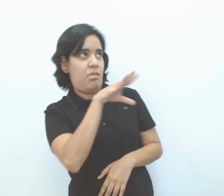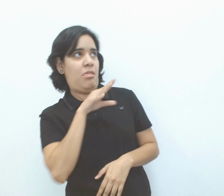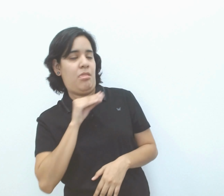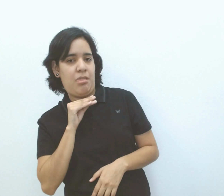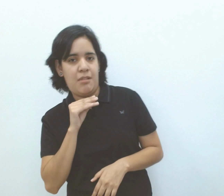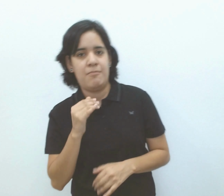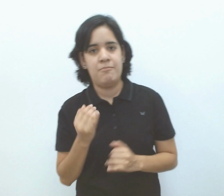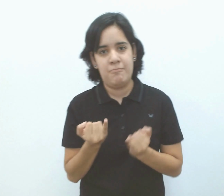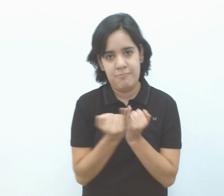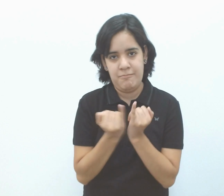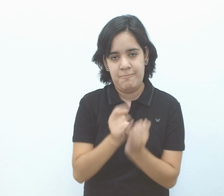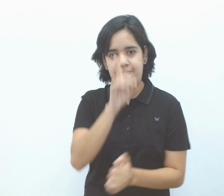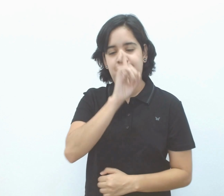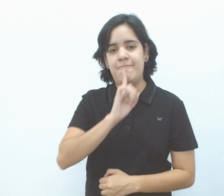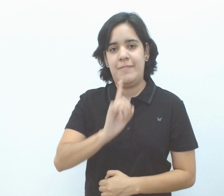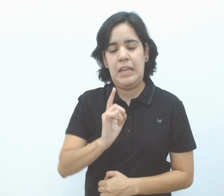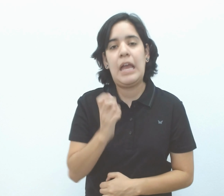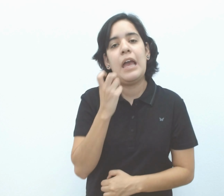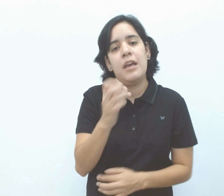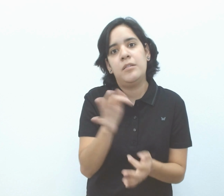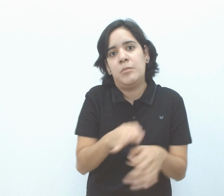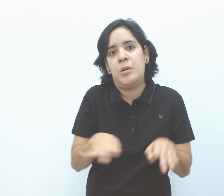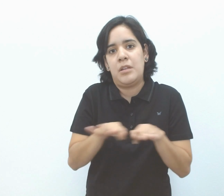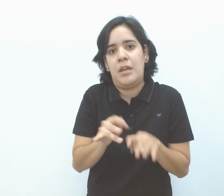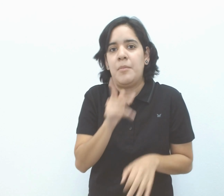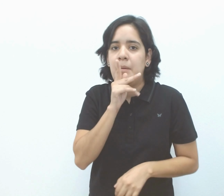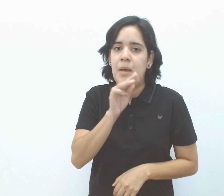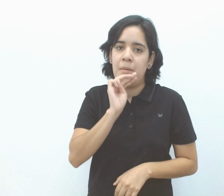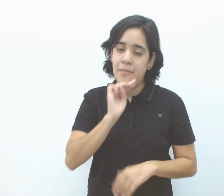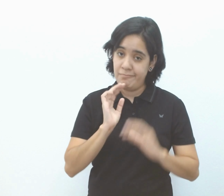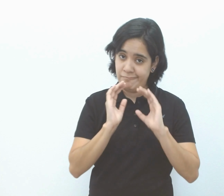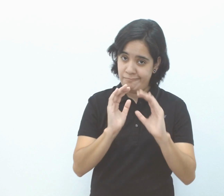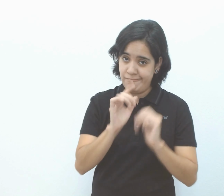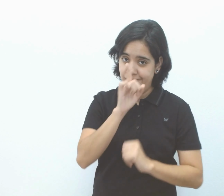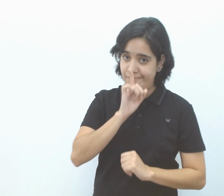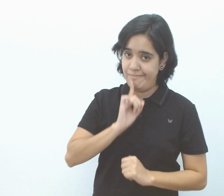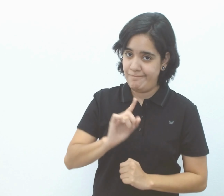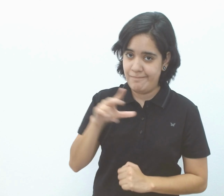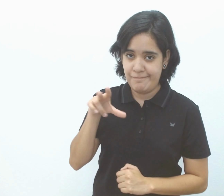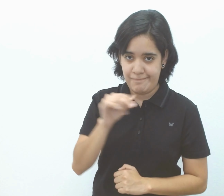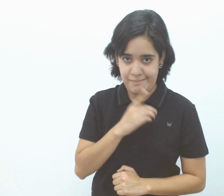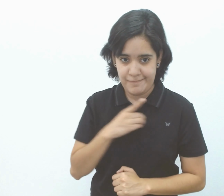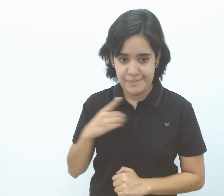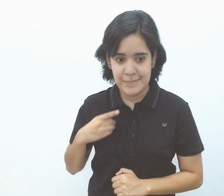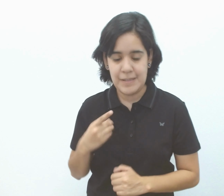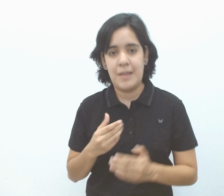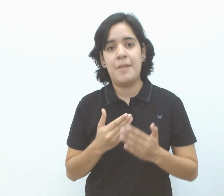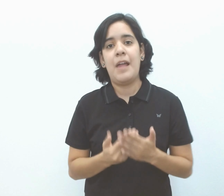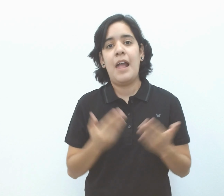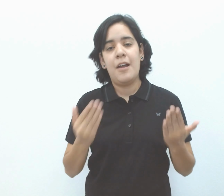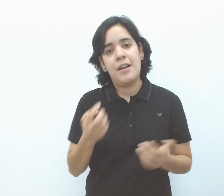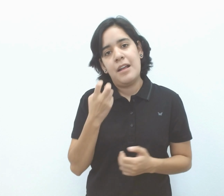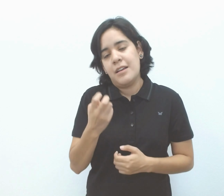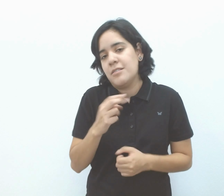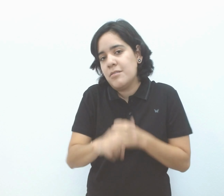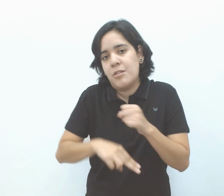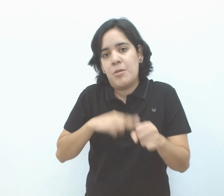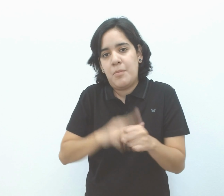que va ayudando mucho a ir poniendo la guía por la cual nosotros queremos que ellos se comuniquen. Y eso es en todas las etapas,